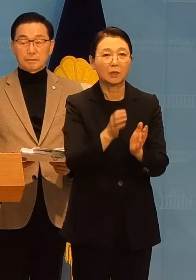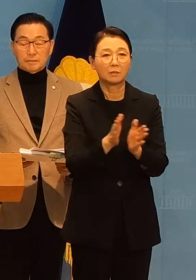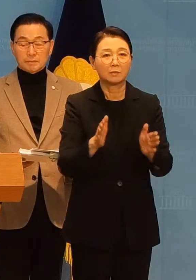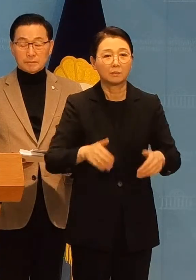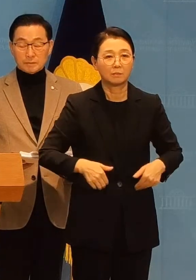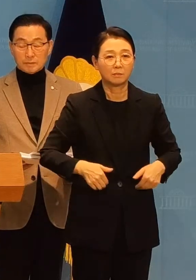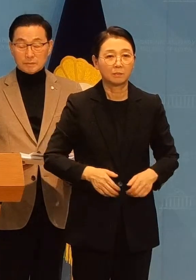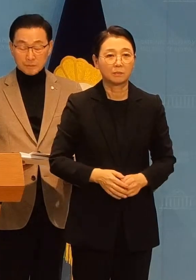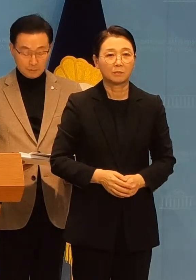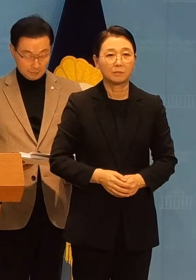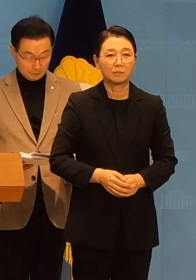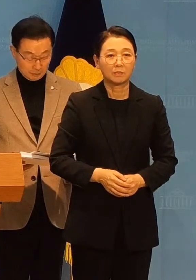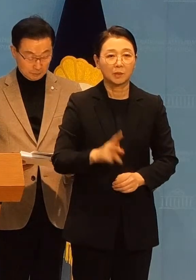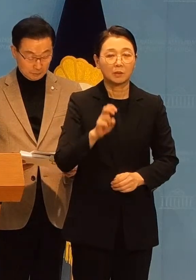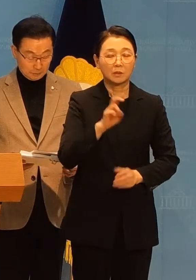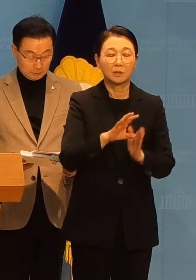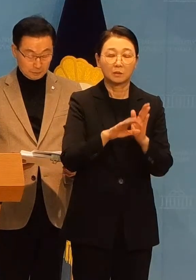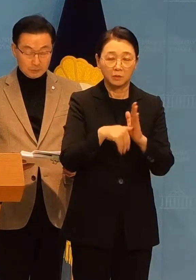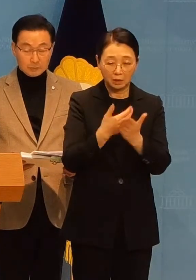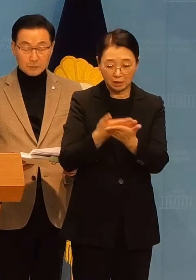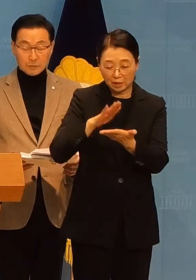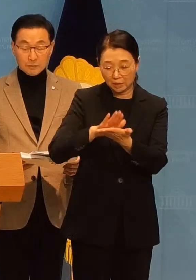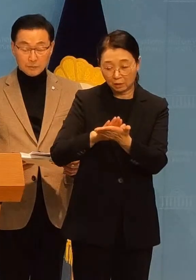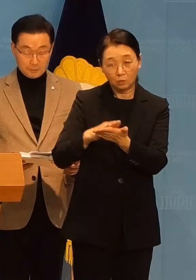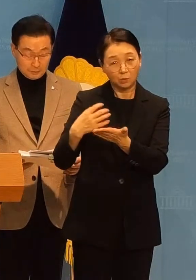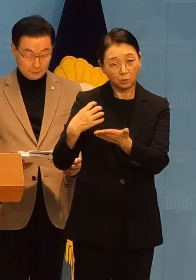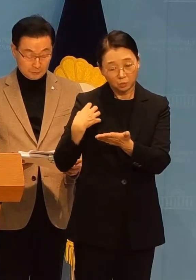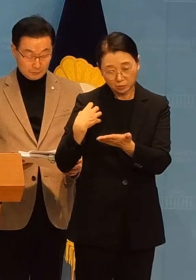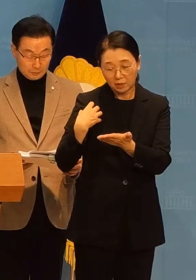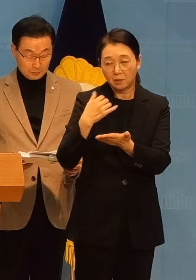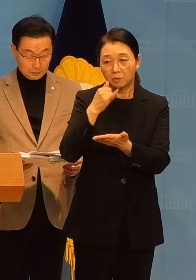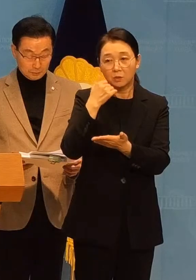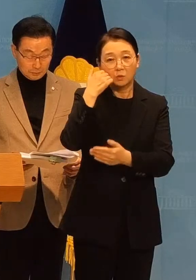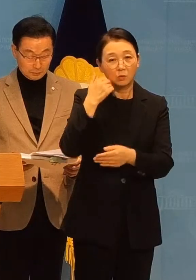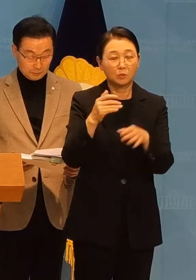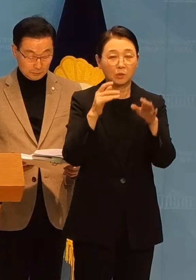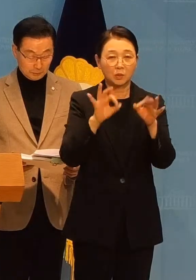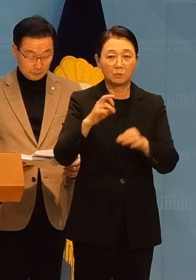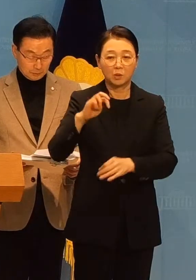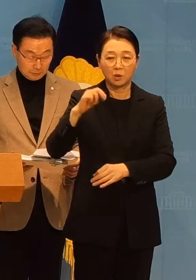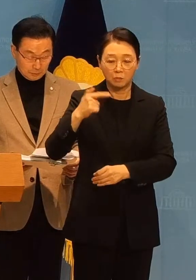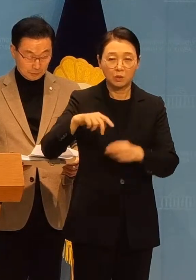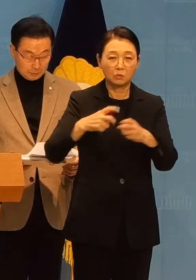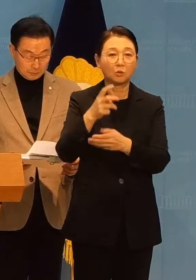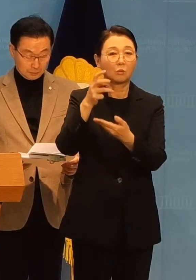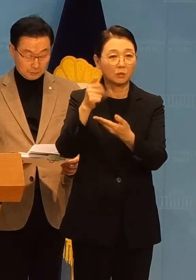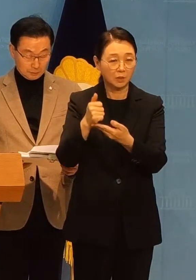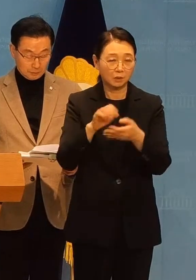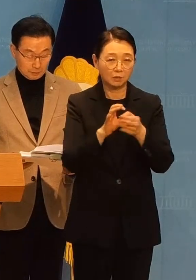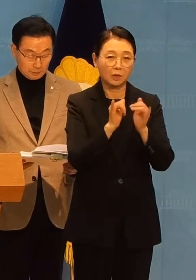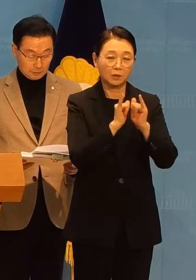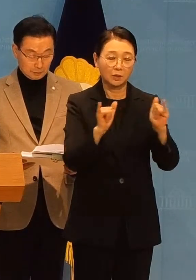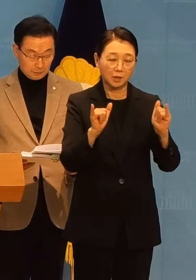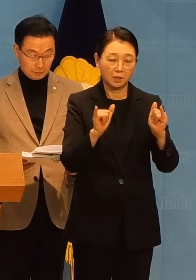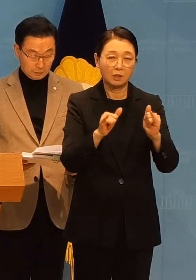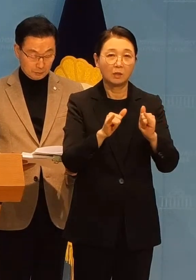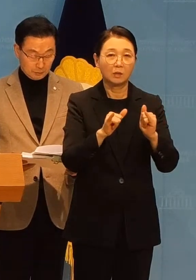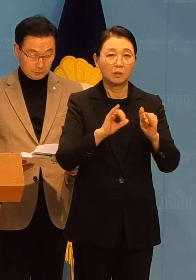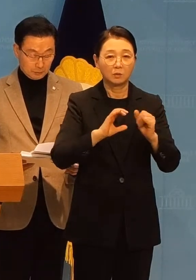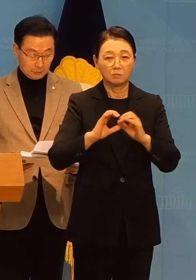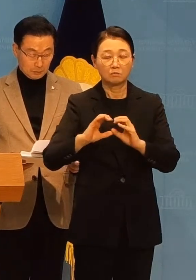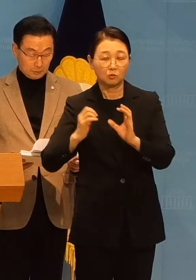합니다. 2020년 계량공사 등에 책임이 있는 김현미 전 국토부 장관을 포함한 관계자들을